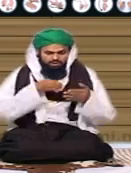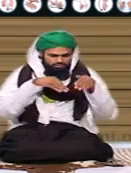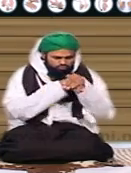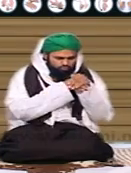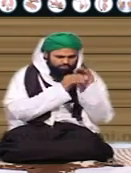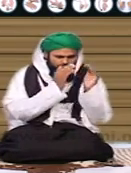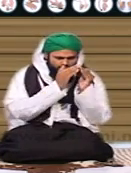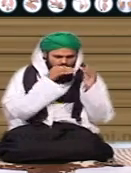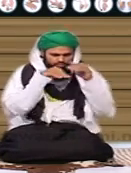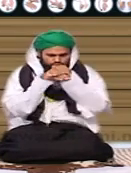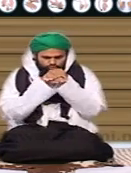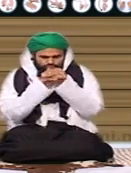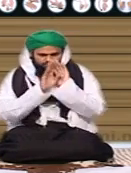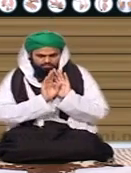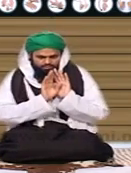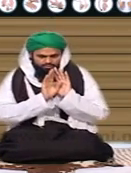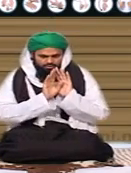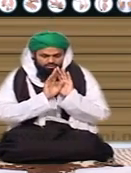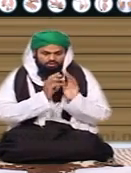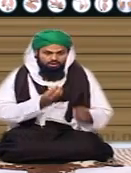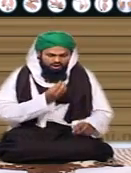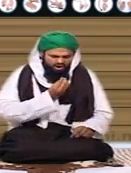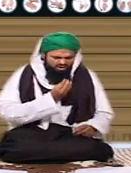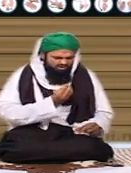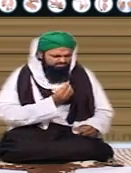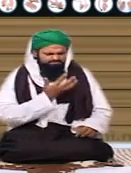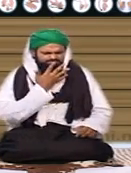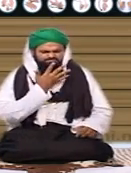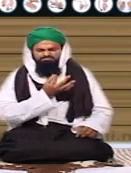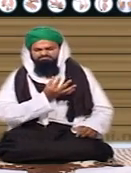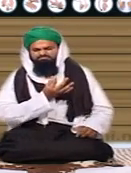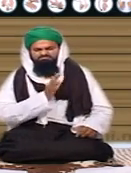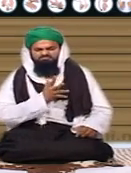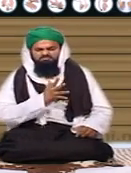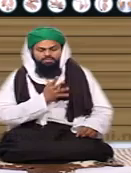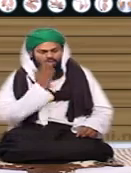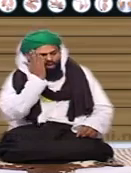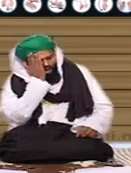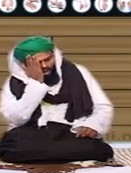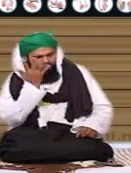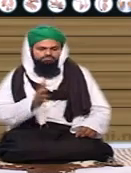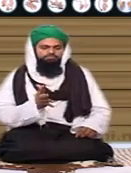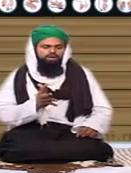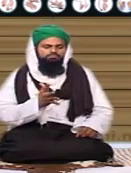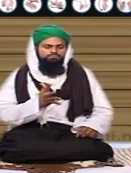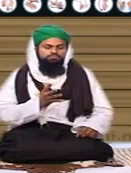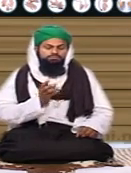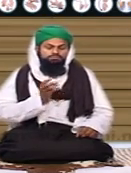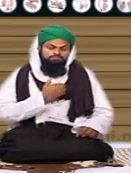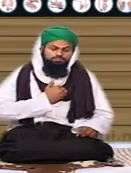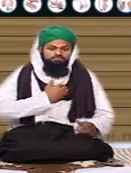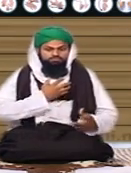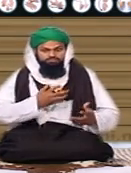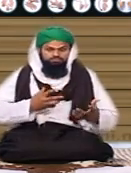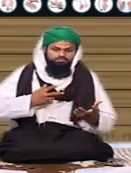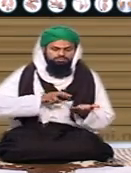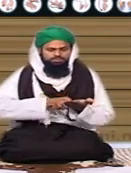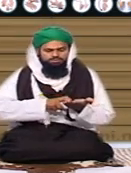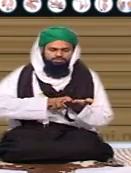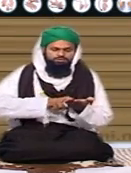زدہ ہوگا، چھپتا چھپاتا پھرتا ہوگا، نہ اسے کھانا اچھا لگتا ہوگا، نہ اسے نیند آتی ہوگی، وہ بے